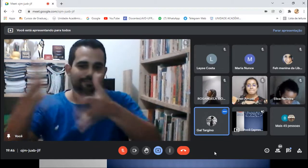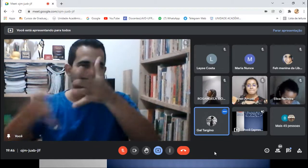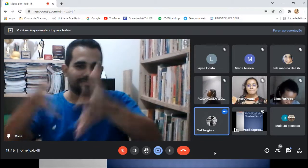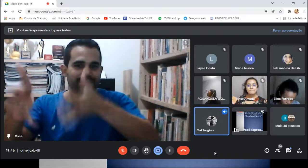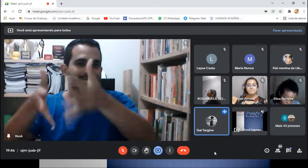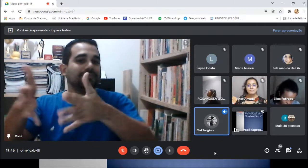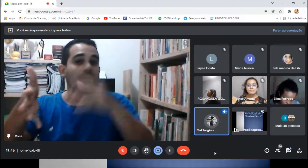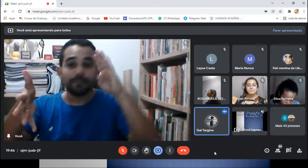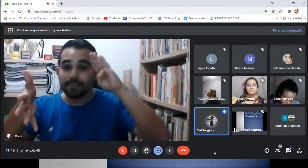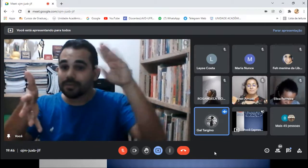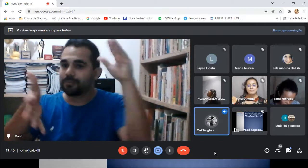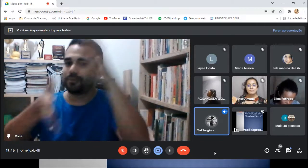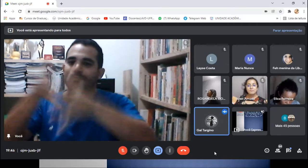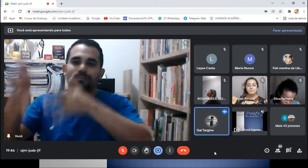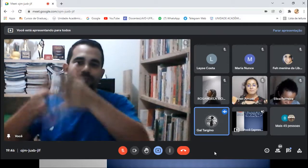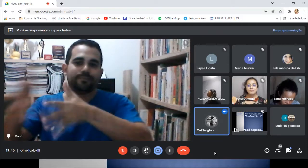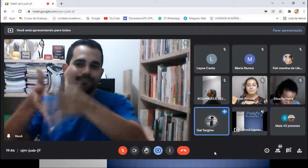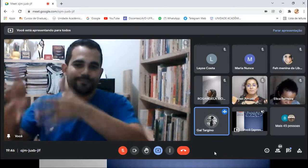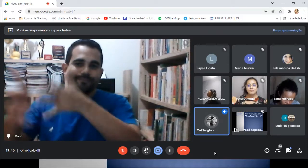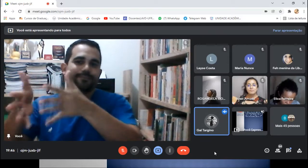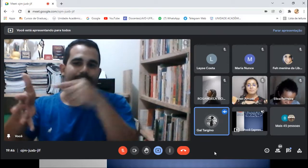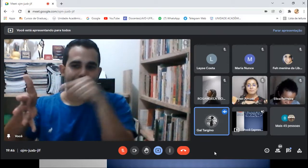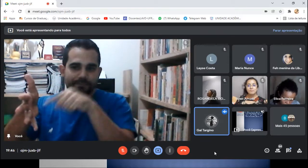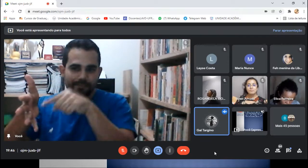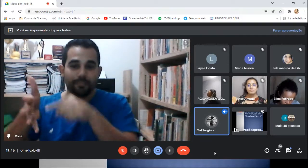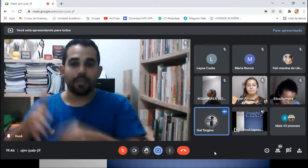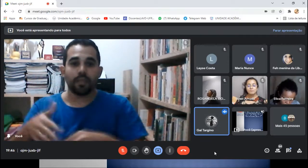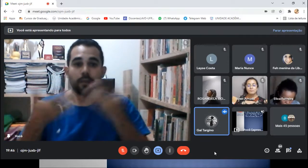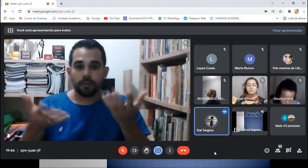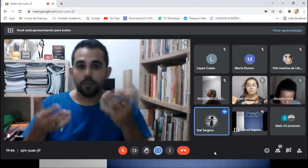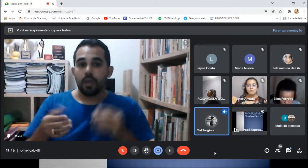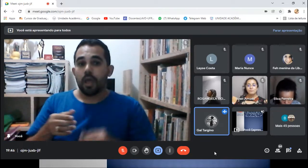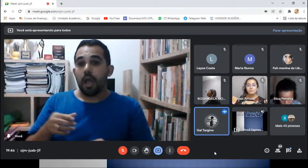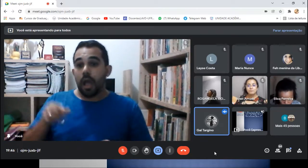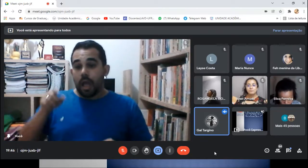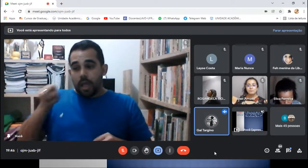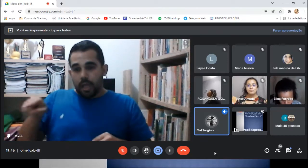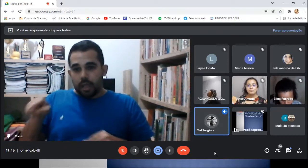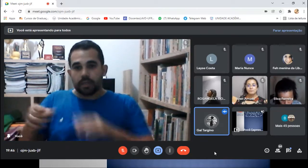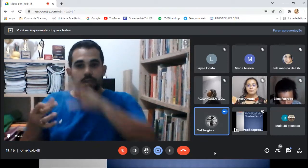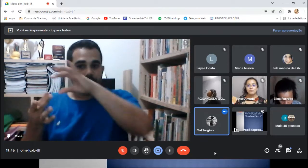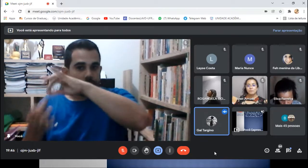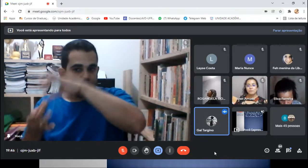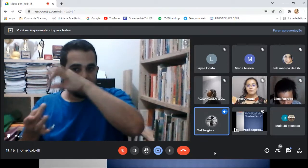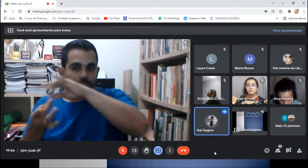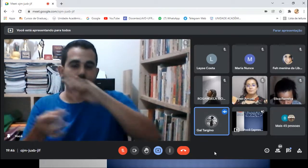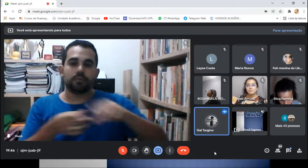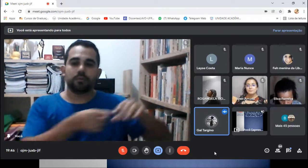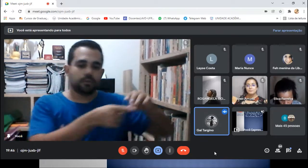o surdo ele tem uma língua espaço-visual e que o uso das mãos, a questão manual